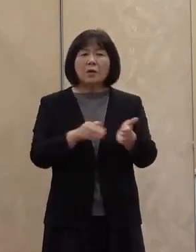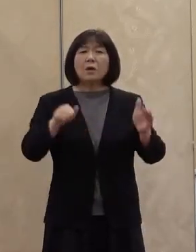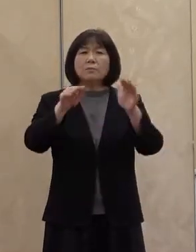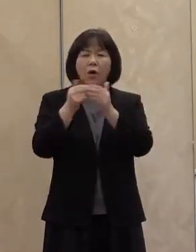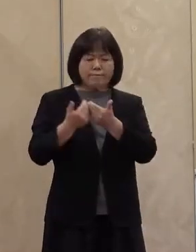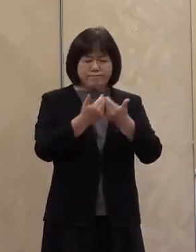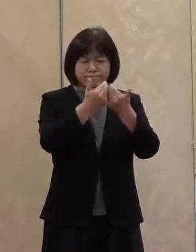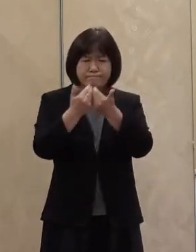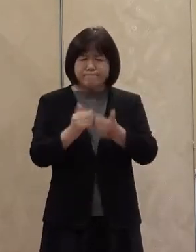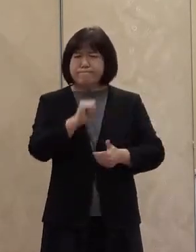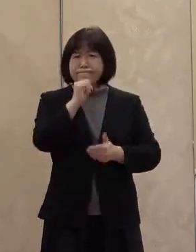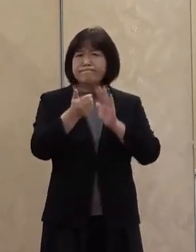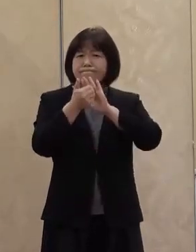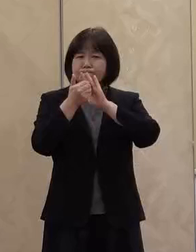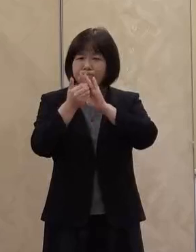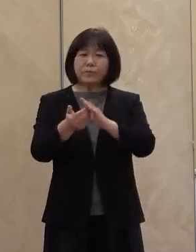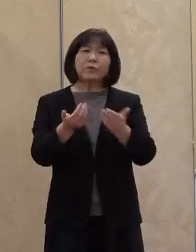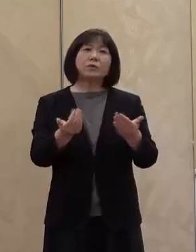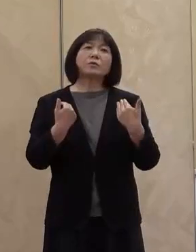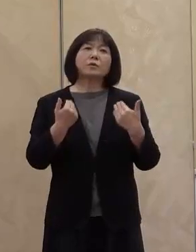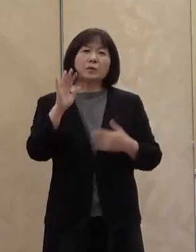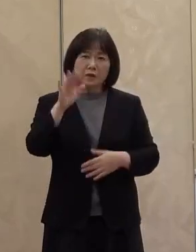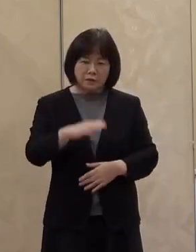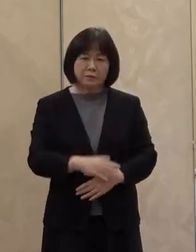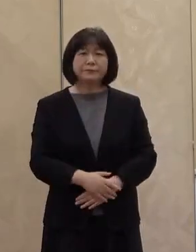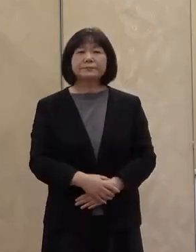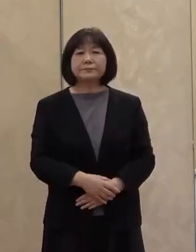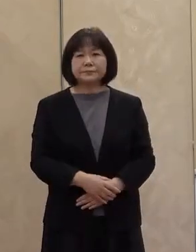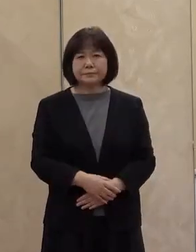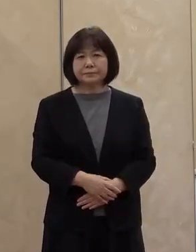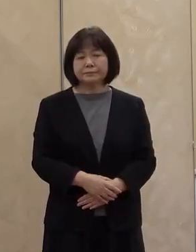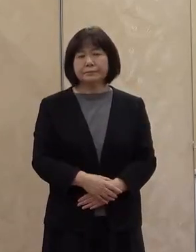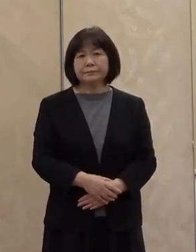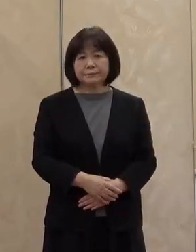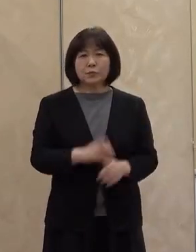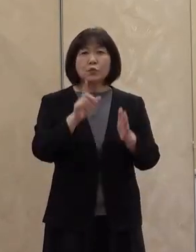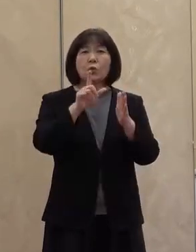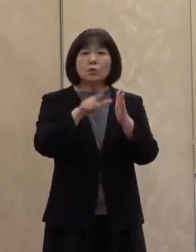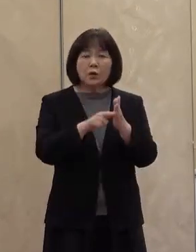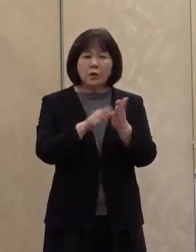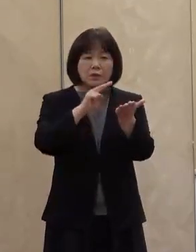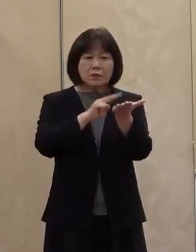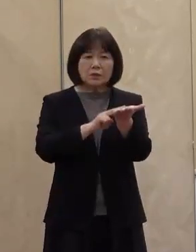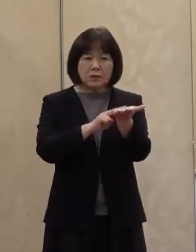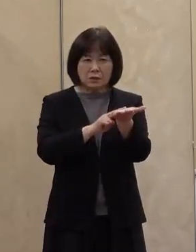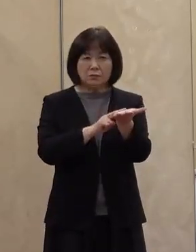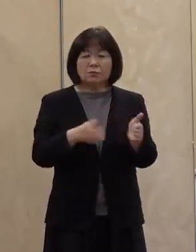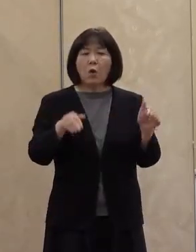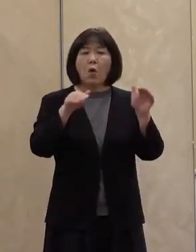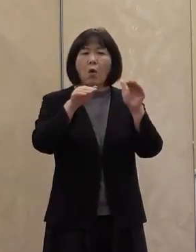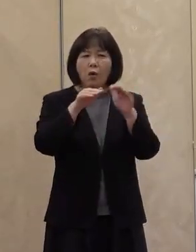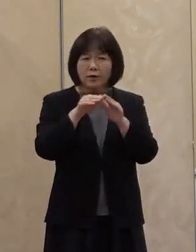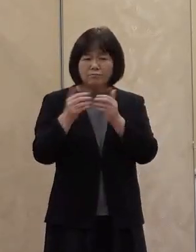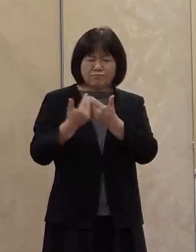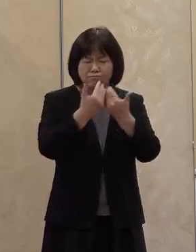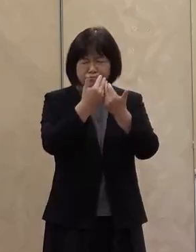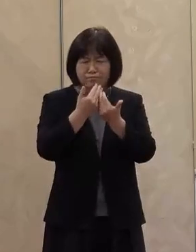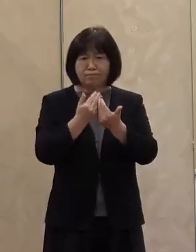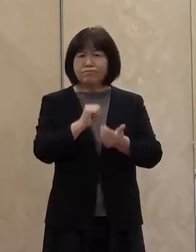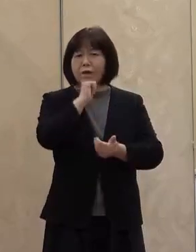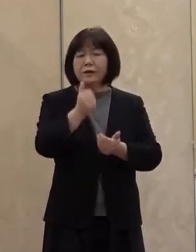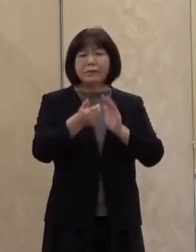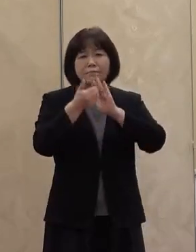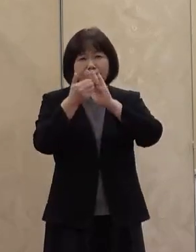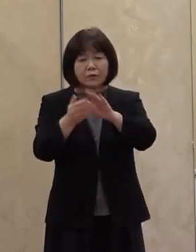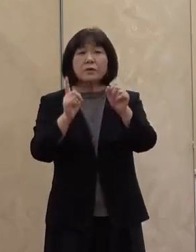防ぐということをやらなければなりません。この2つが流行った時に、その時にやっぱり医療体制、提供体制の逼迫を防ぐために